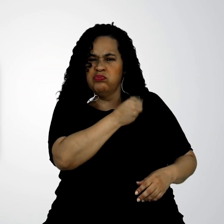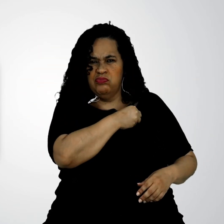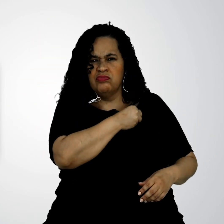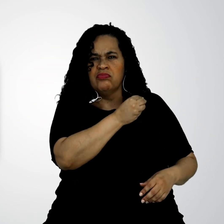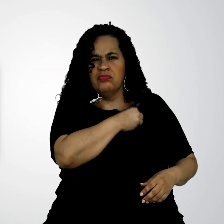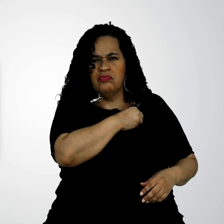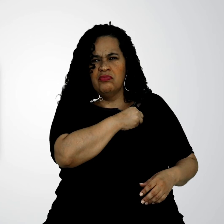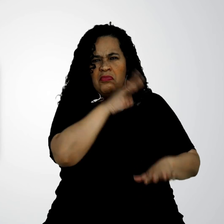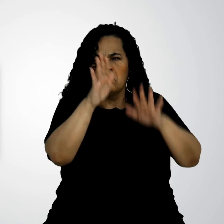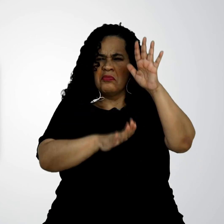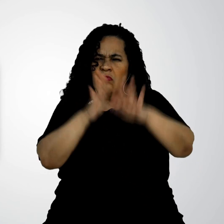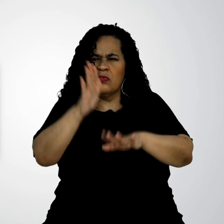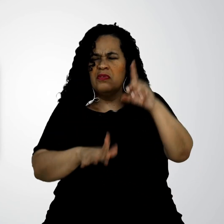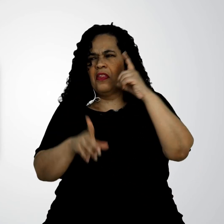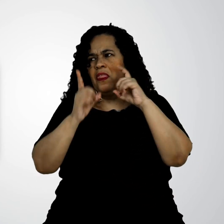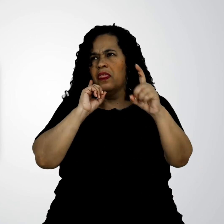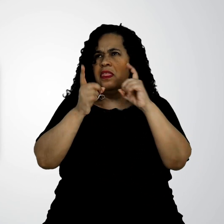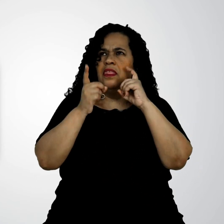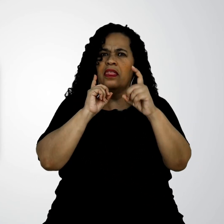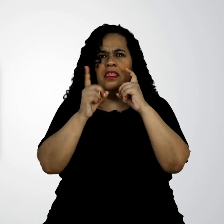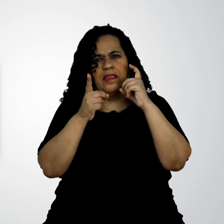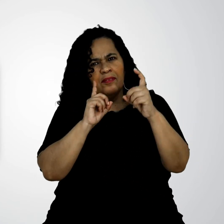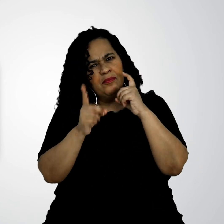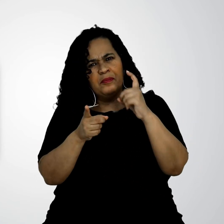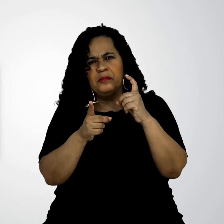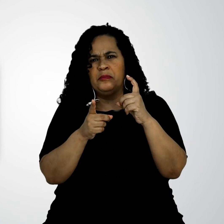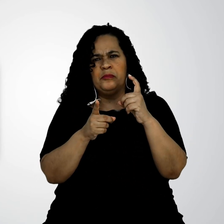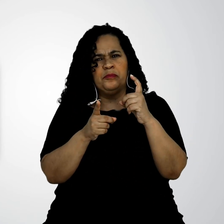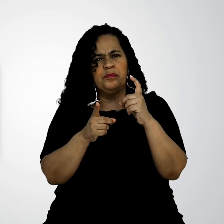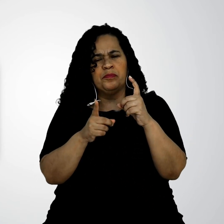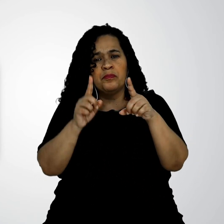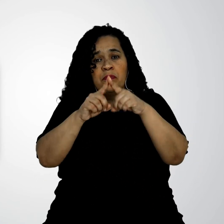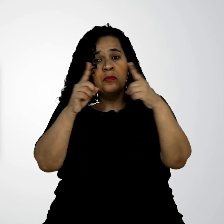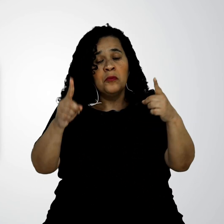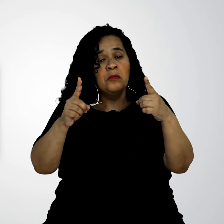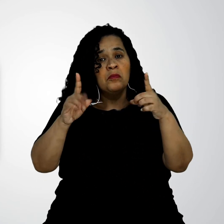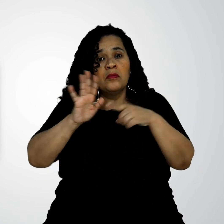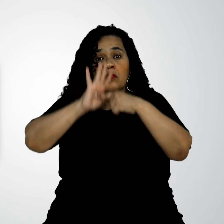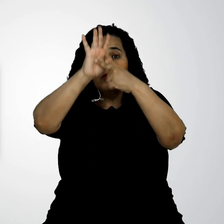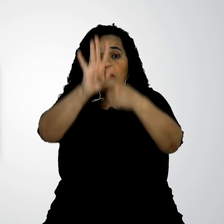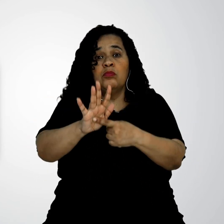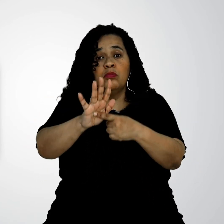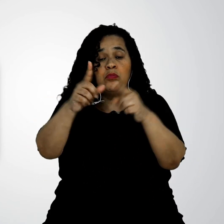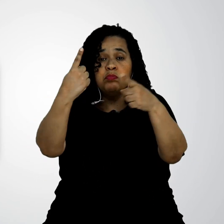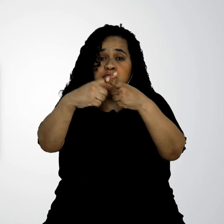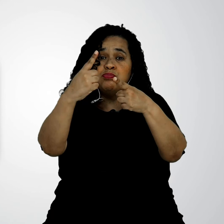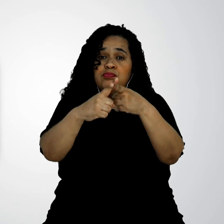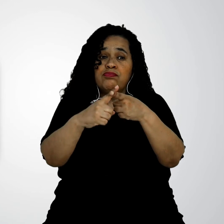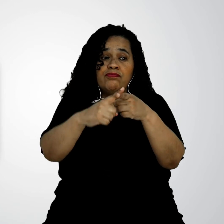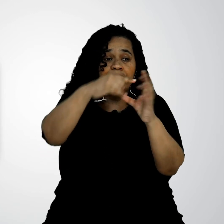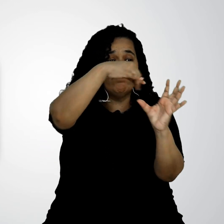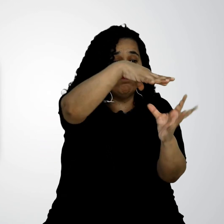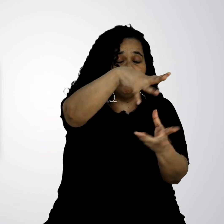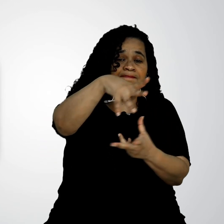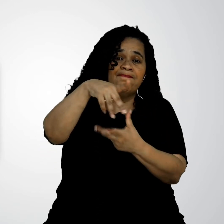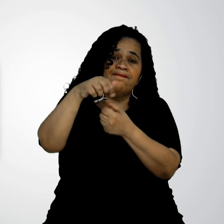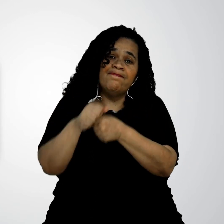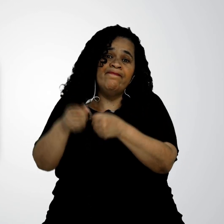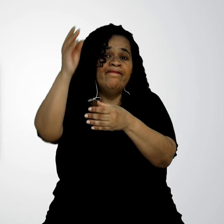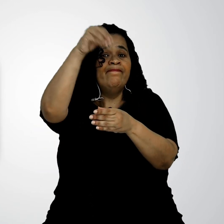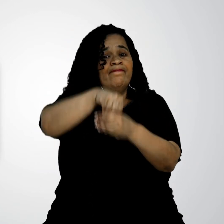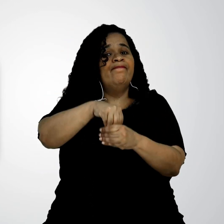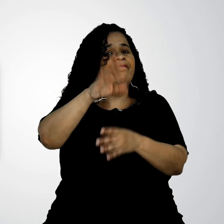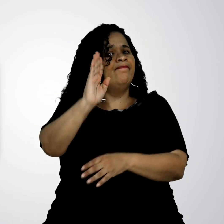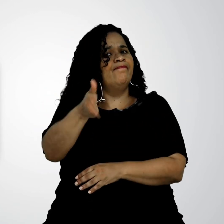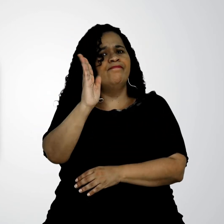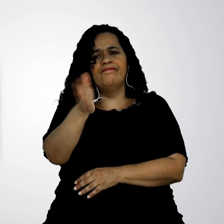as novelas estão decadentes, é o papel delas. Né? Não adianta você reclamar dos desenhos que o seu filho assiste,